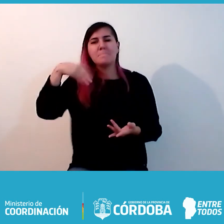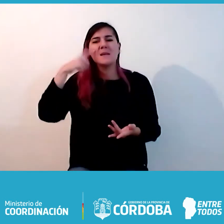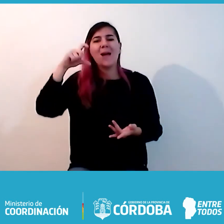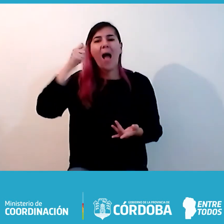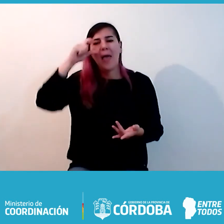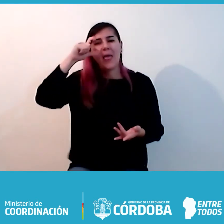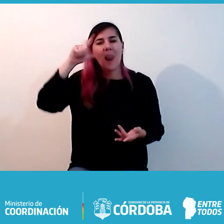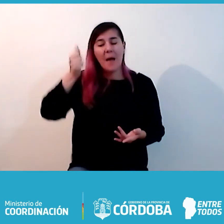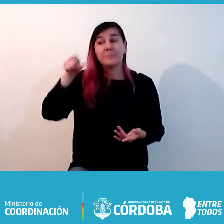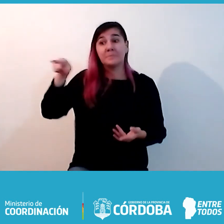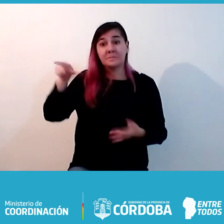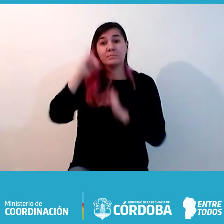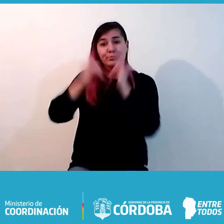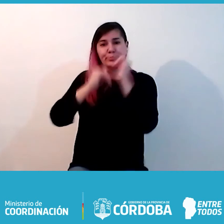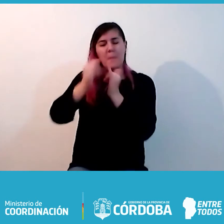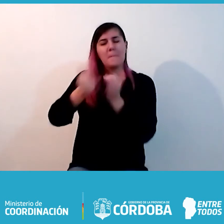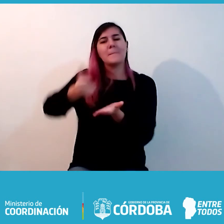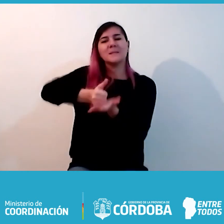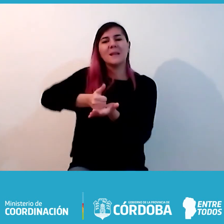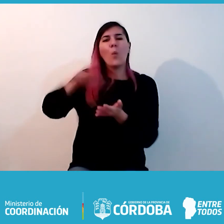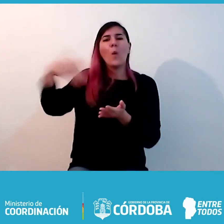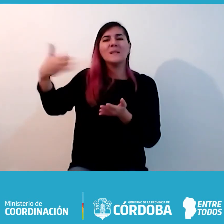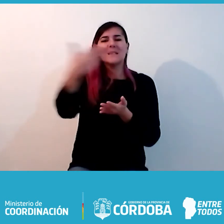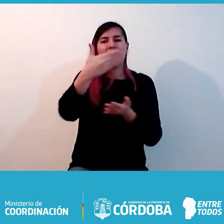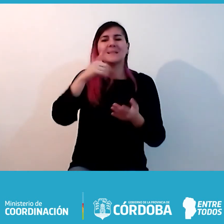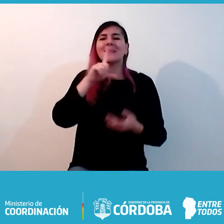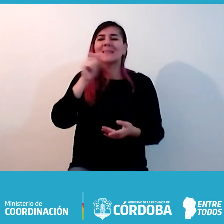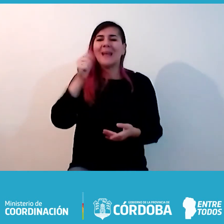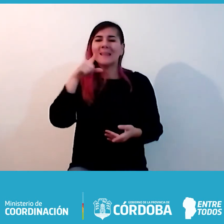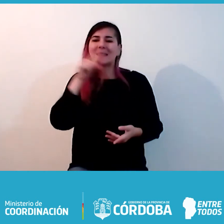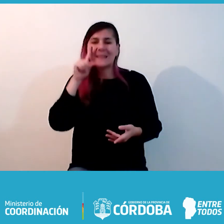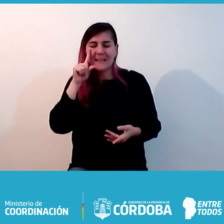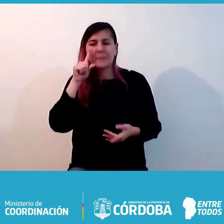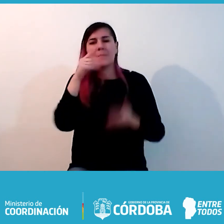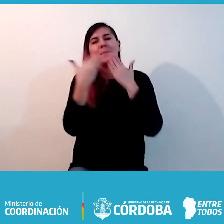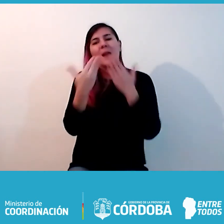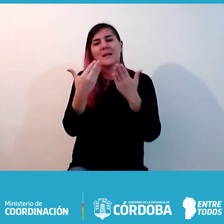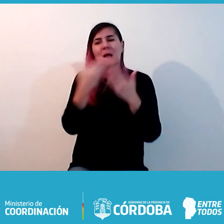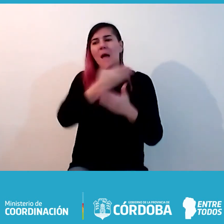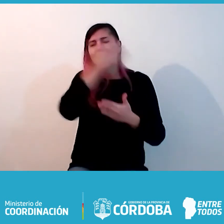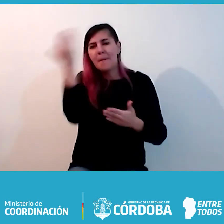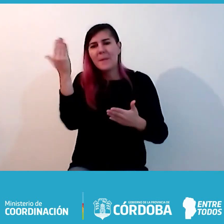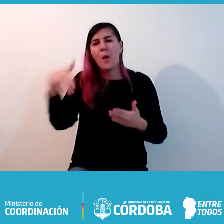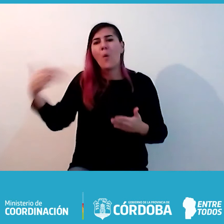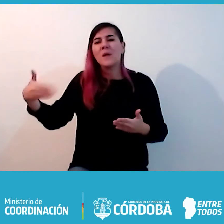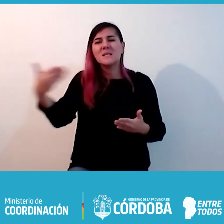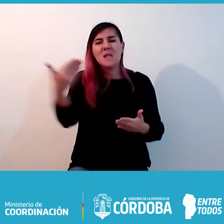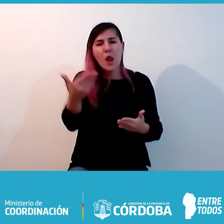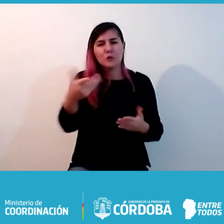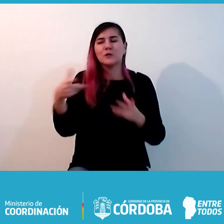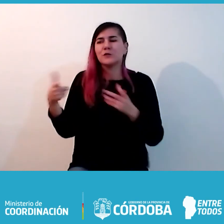la palabra la ciudadana en cuestión, quien se presenta como vecina de la localidad de Tanti. Agradece a las asambleas y vecinos por